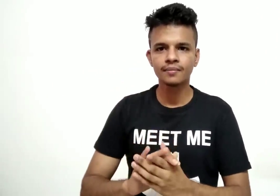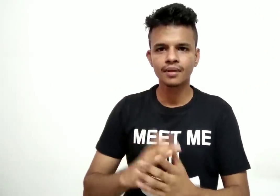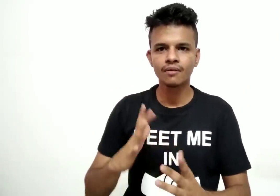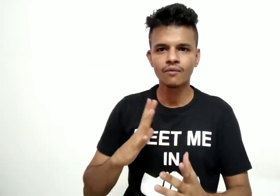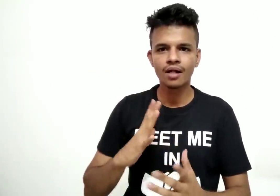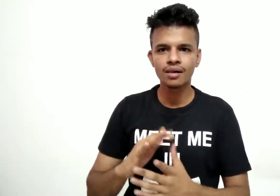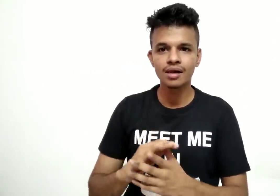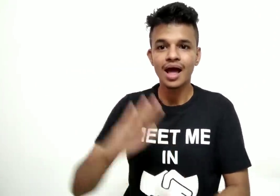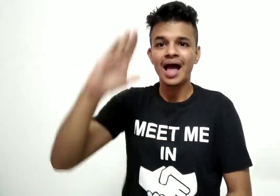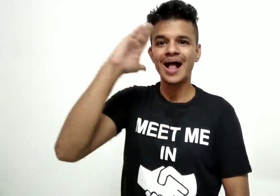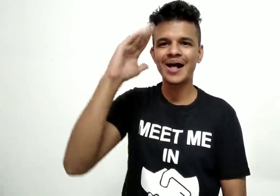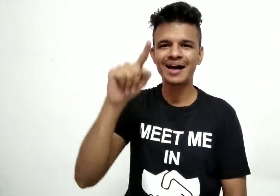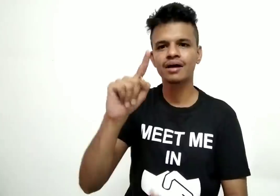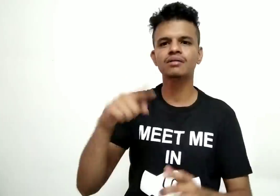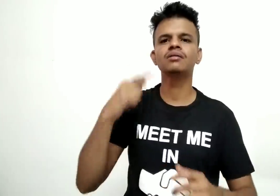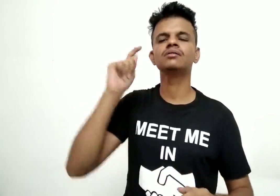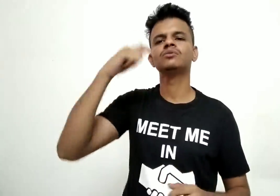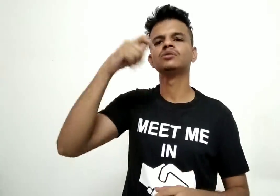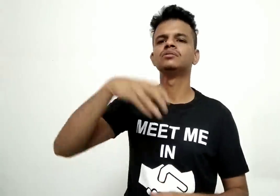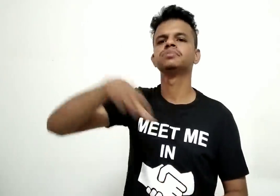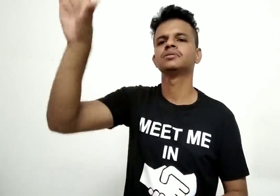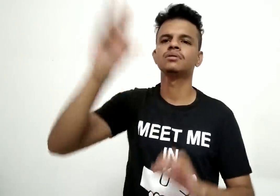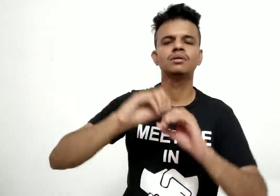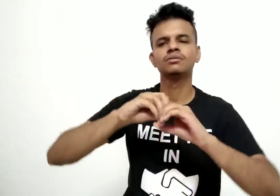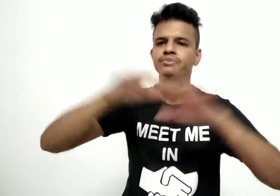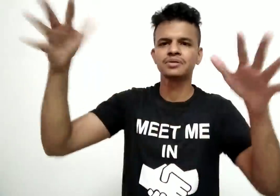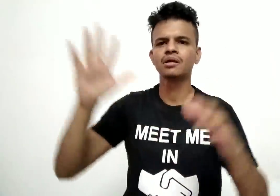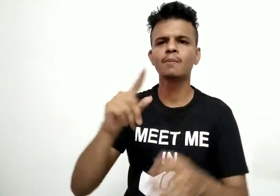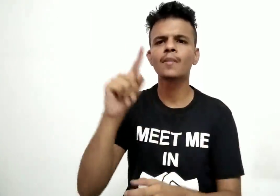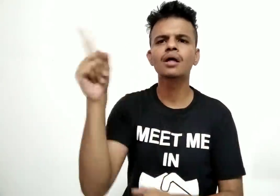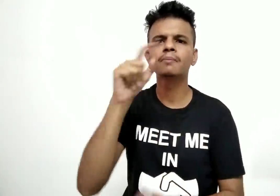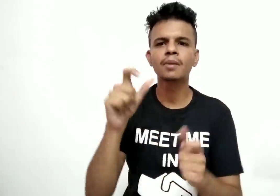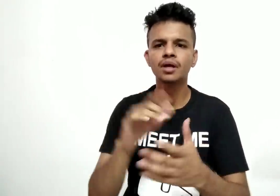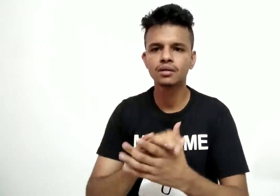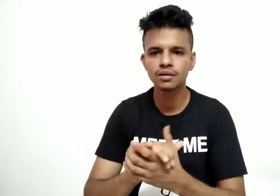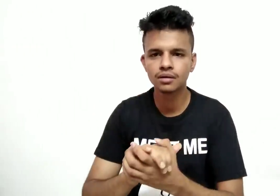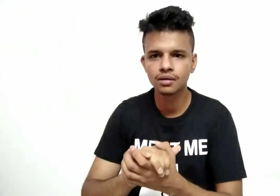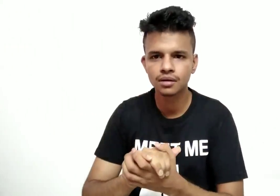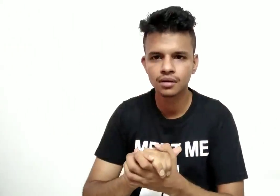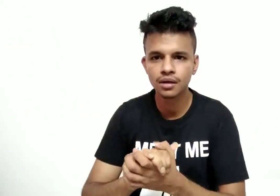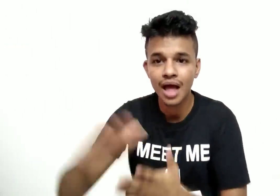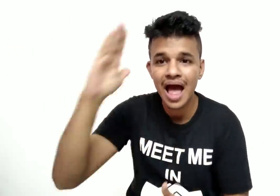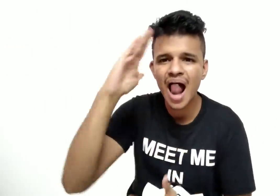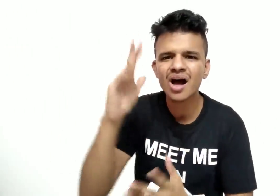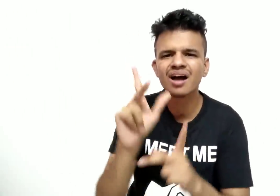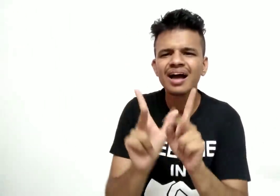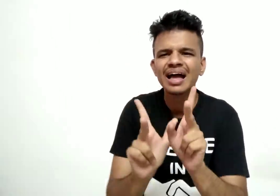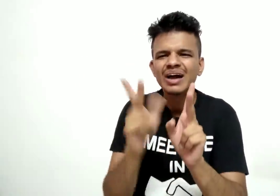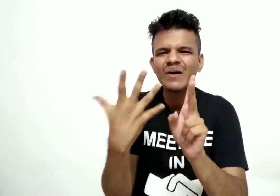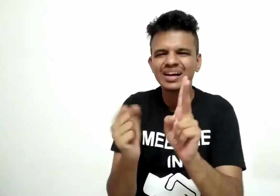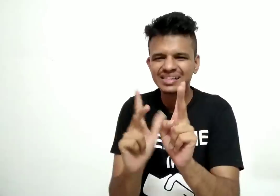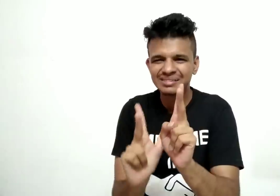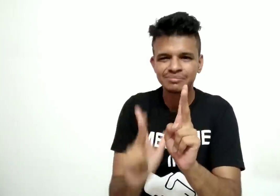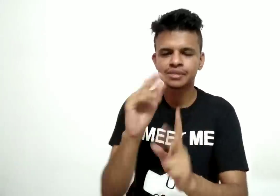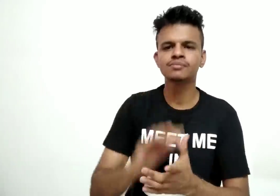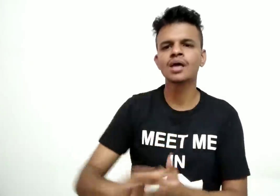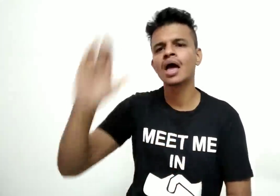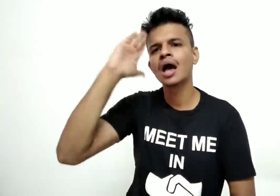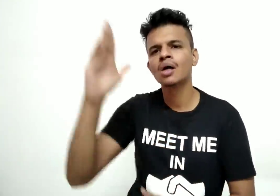तो हमारी क्लिनिक तो बंद हो जाएगी ना। और आप मानो या ना मानो लेकिन सर्जरी के बाद इनके चेहरे पर एक अलग सा चाम आ गया